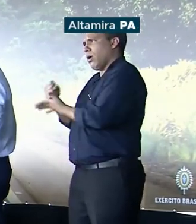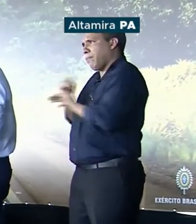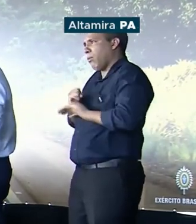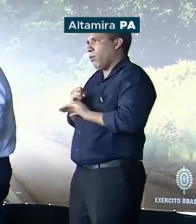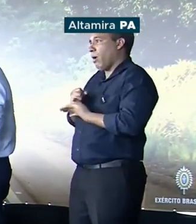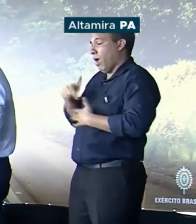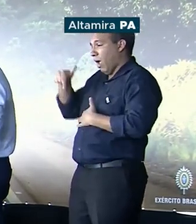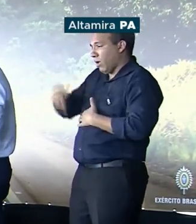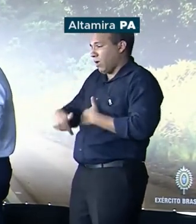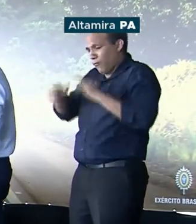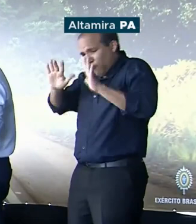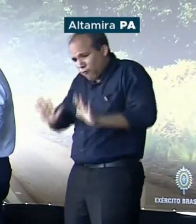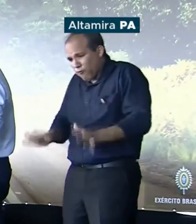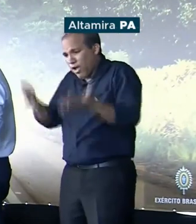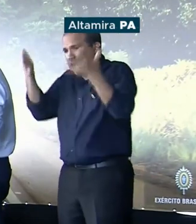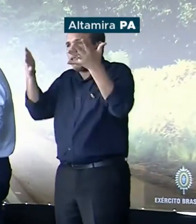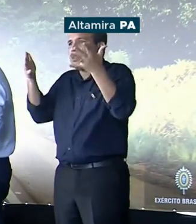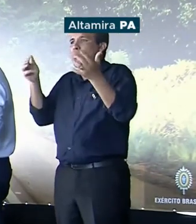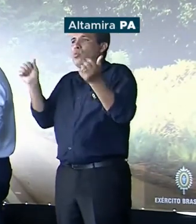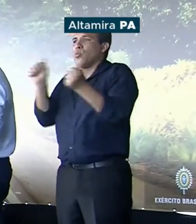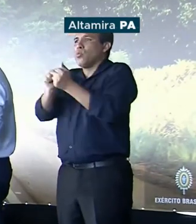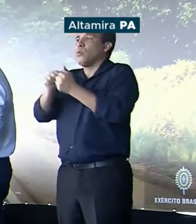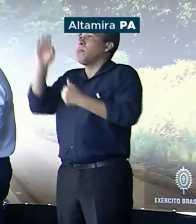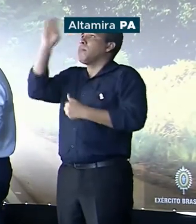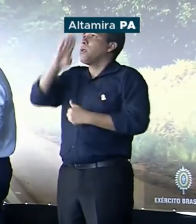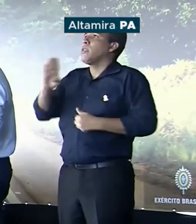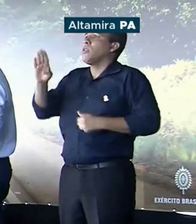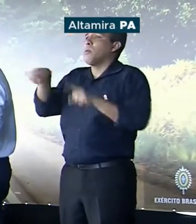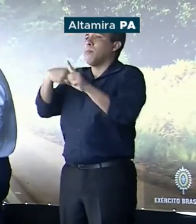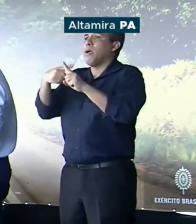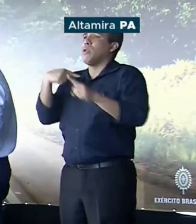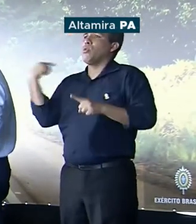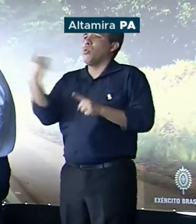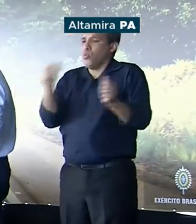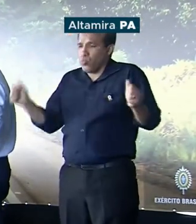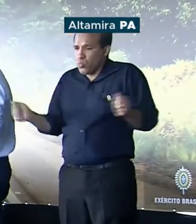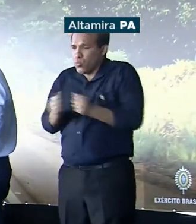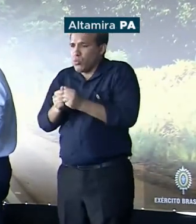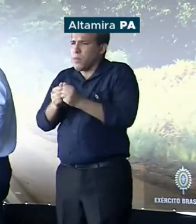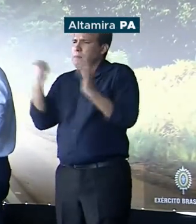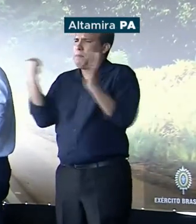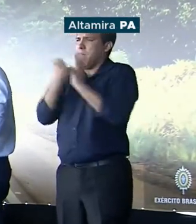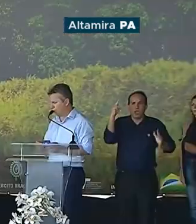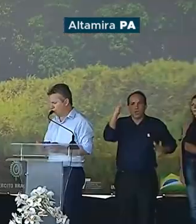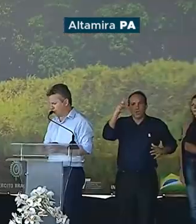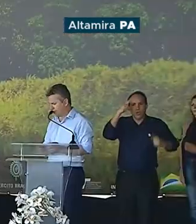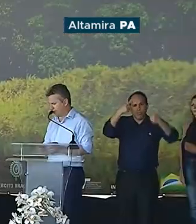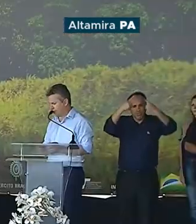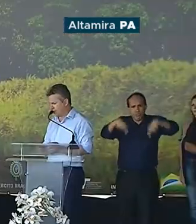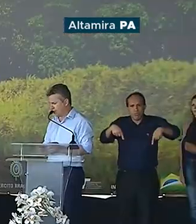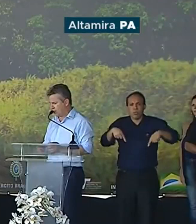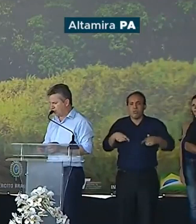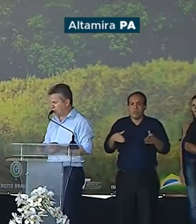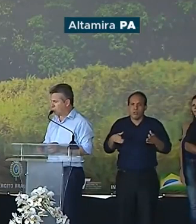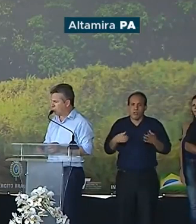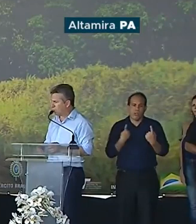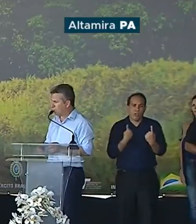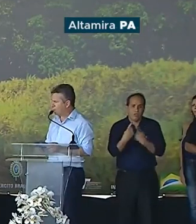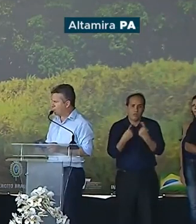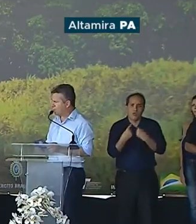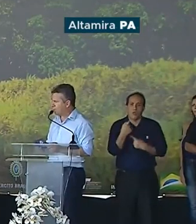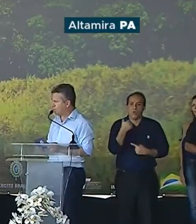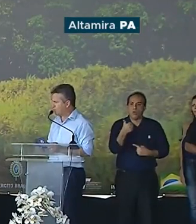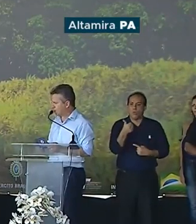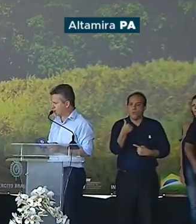momento comemorando com o Brasil e com todos nós esse marco histórico da inauguração da 163. Mas eu